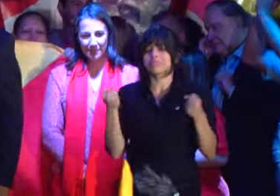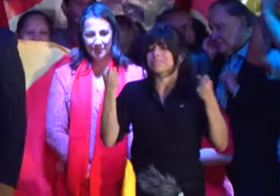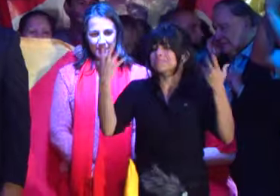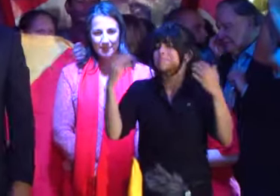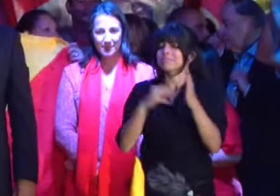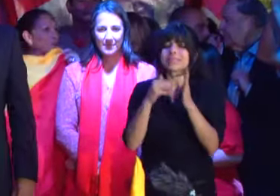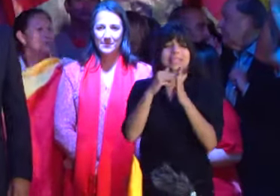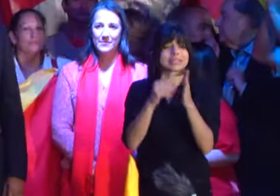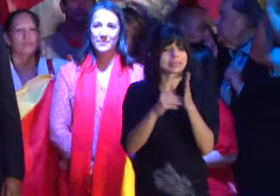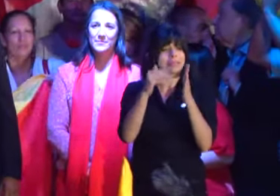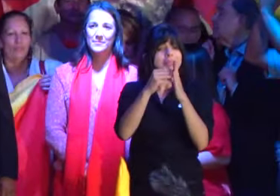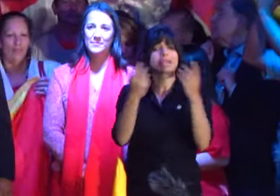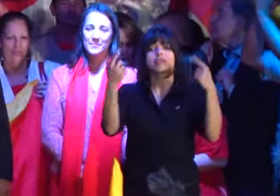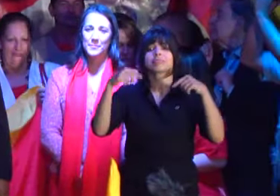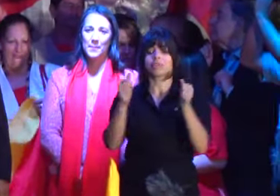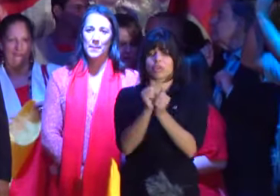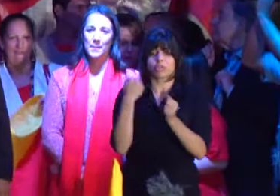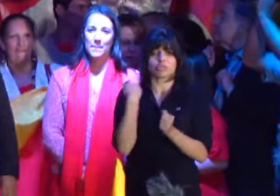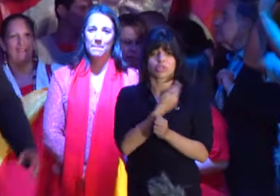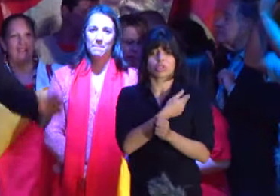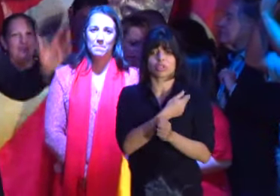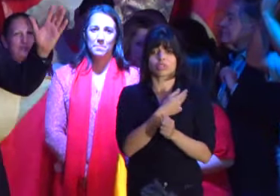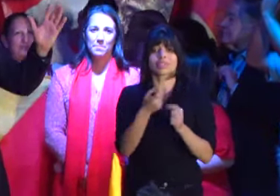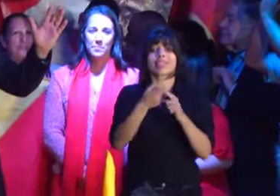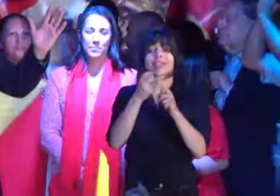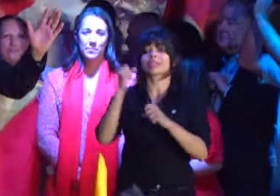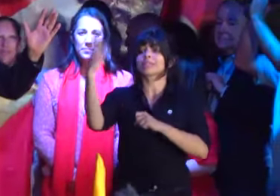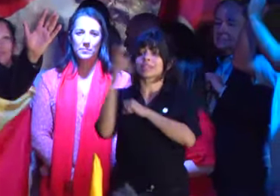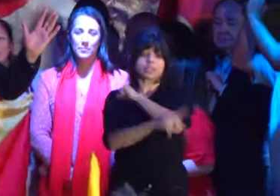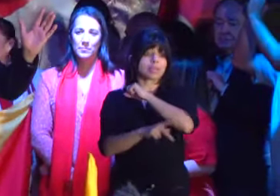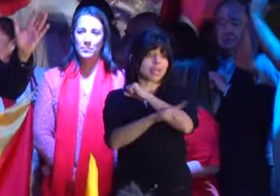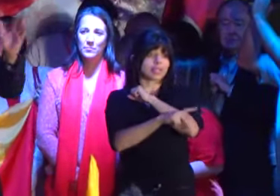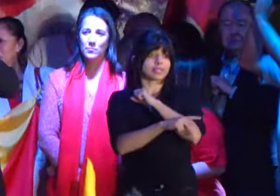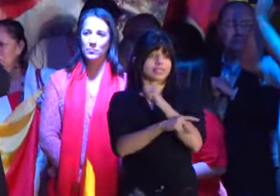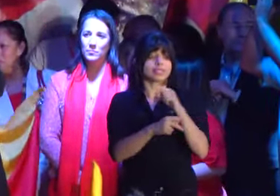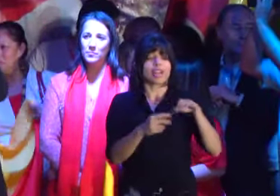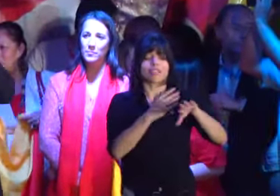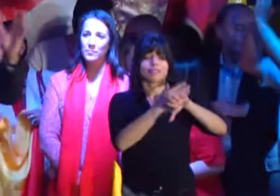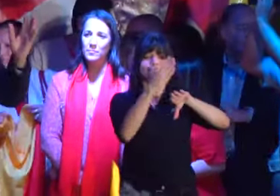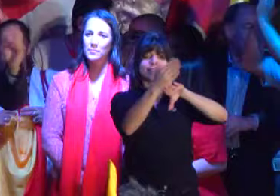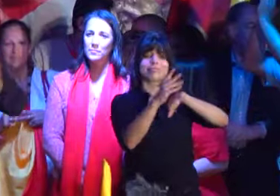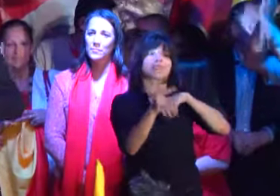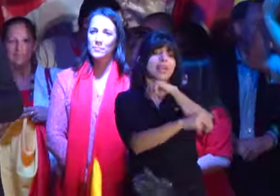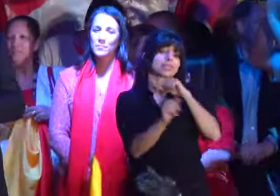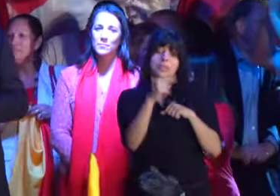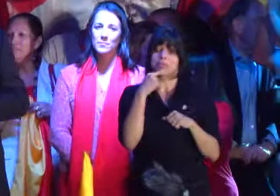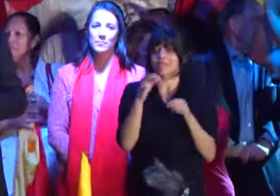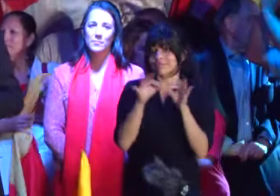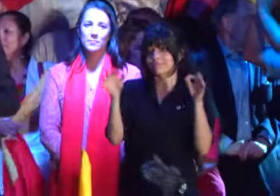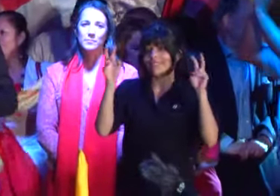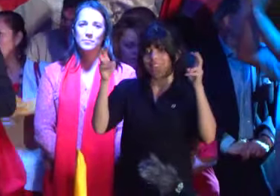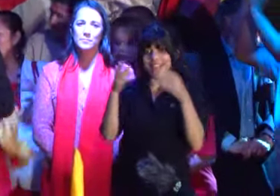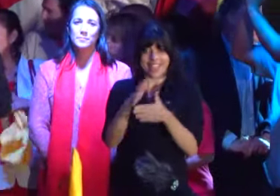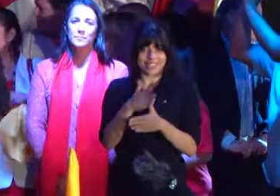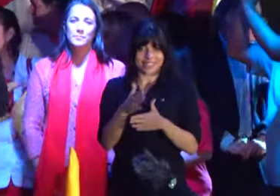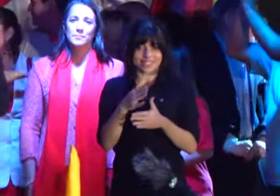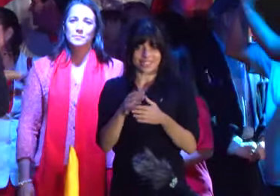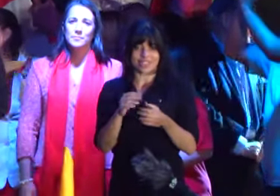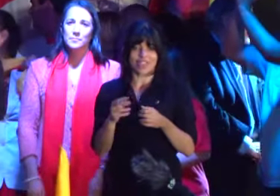Miles y miles nos acompañan desde el exterior y de frontera a frontera, como dice nuestra canción